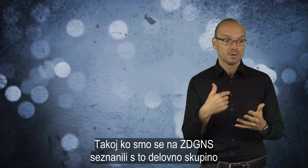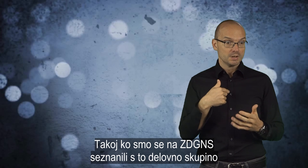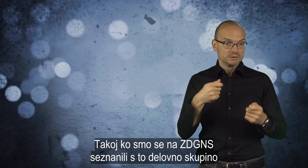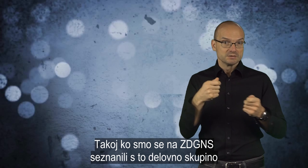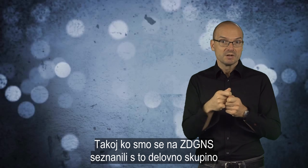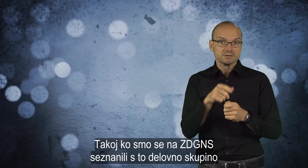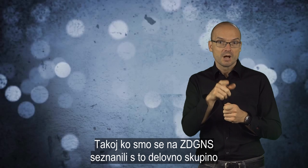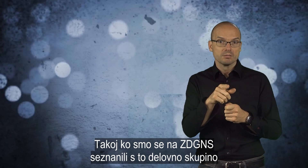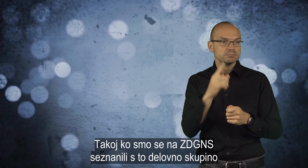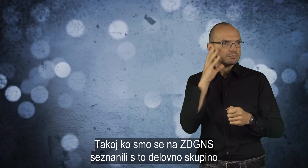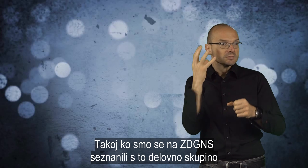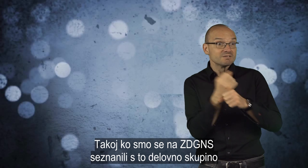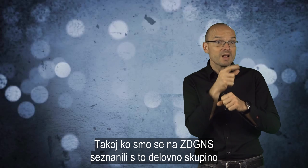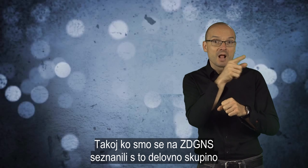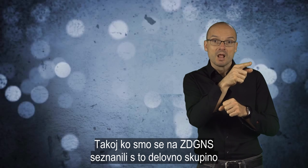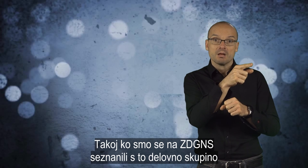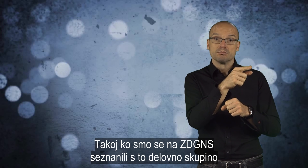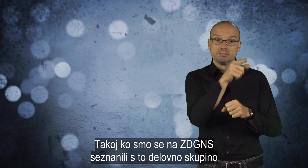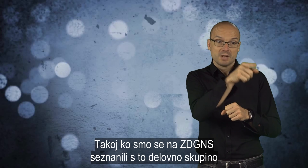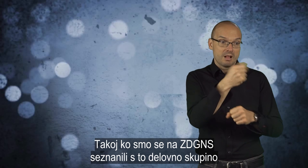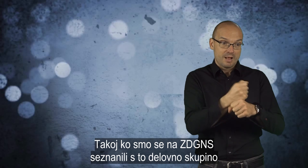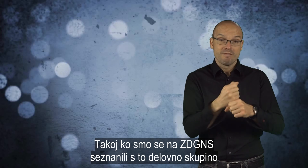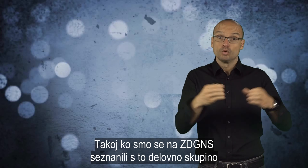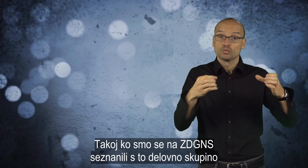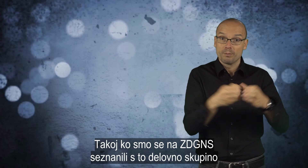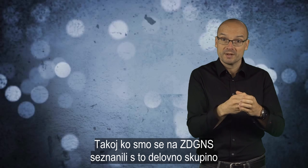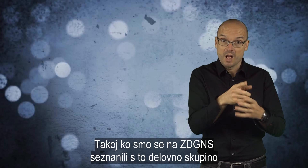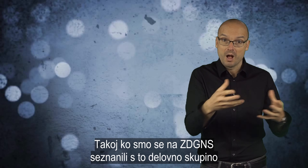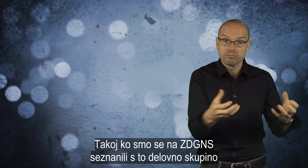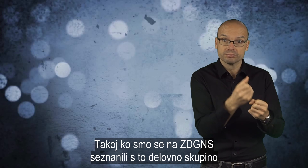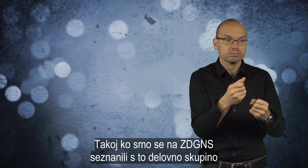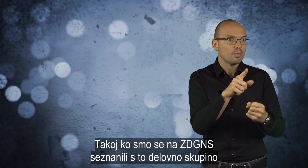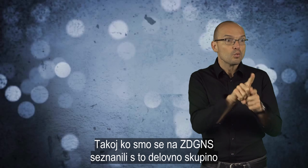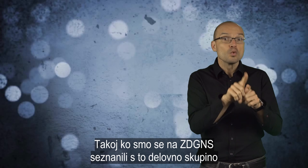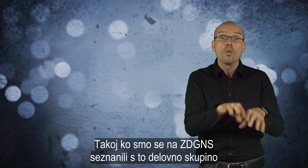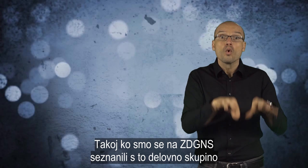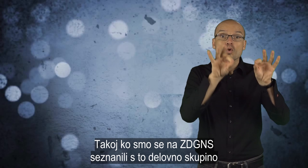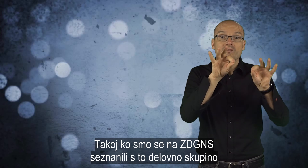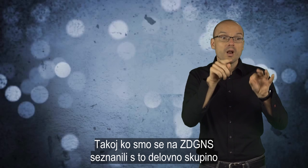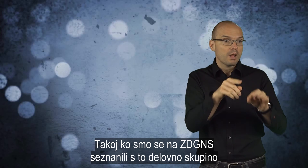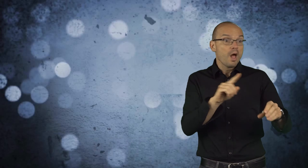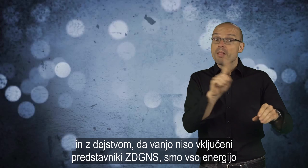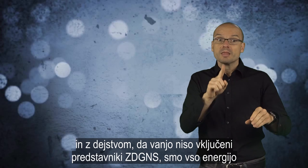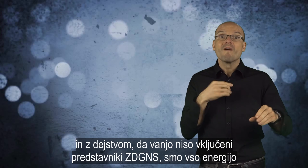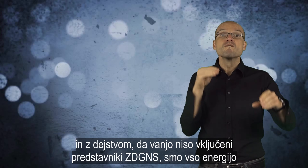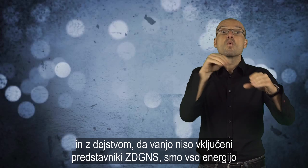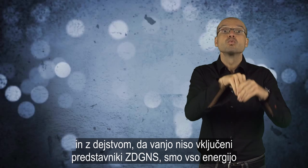Takoj, ko smo se na Zvezi društev gluhih in naglušnih Slovenije seznanili s to delovno skupino in z dejstvom,